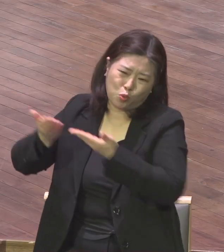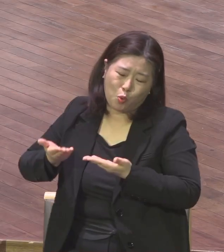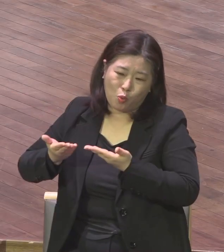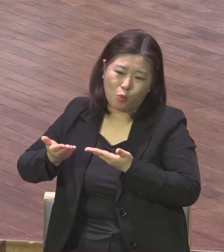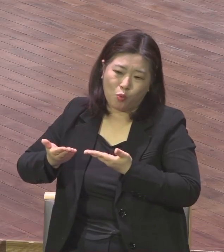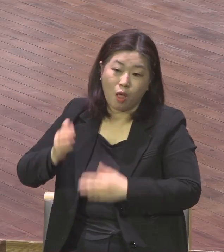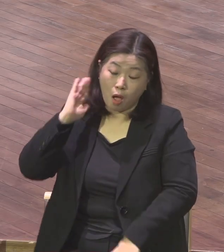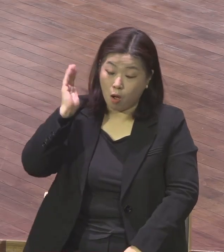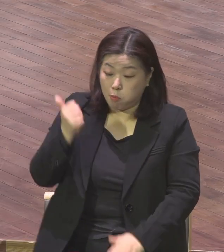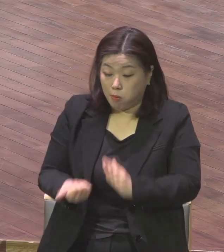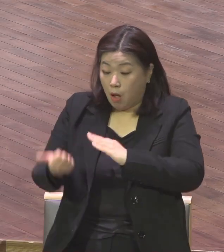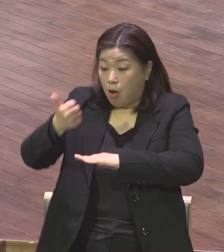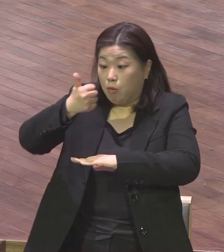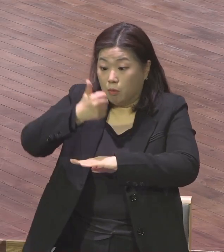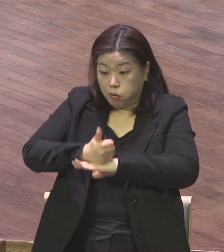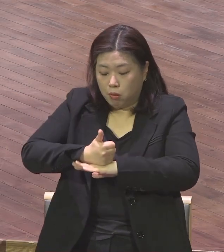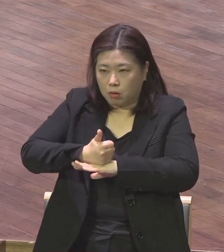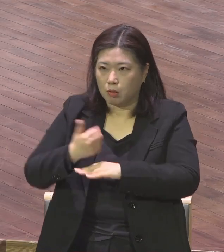그리 될 거예요 앞으로.